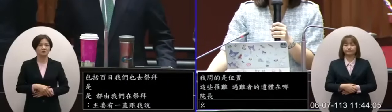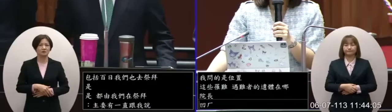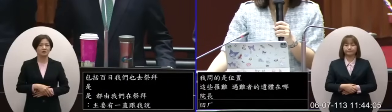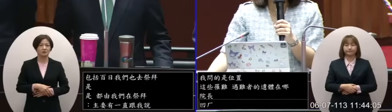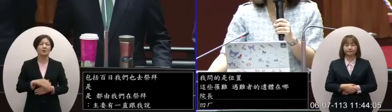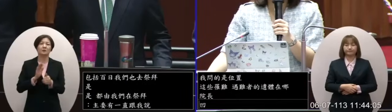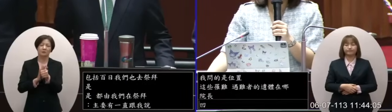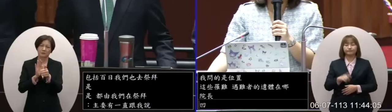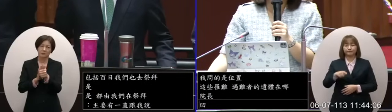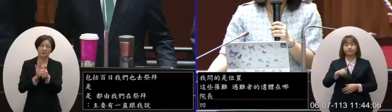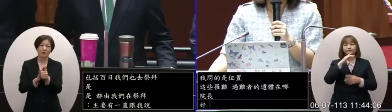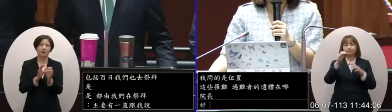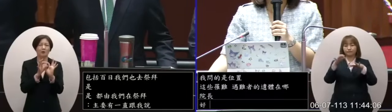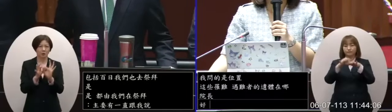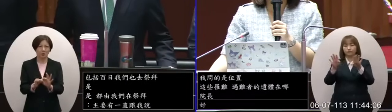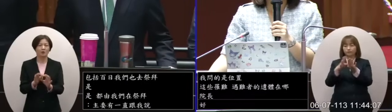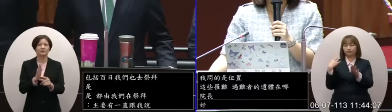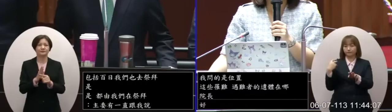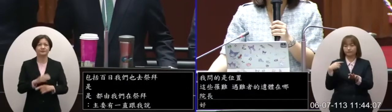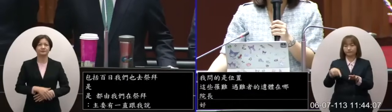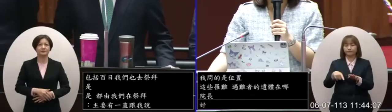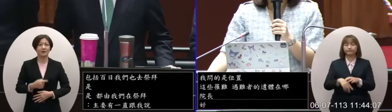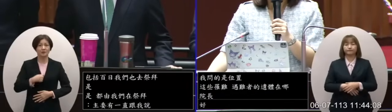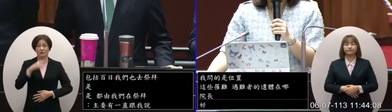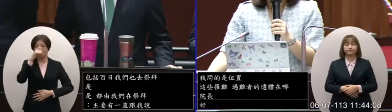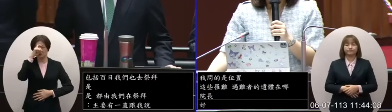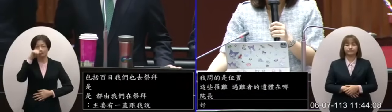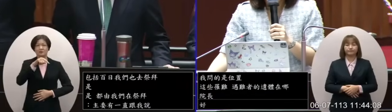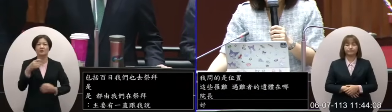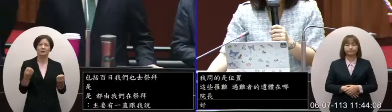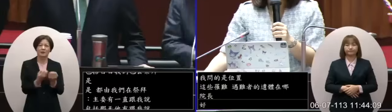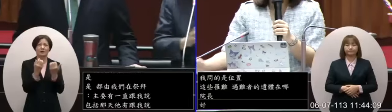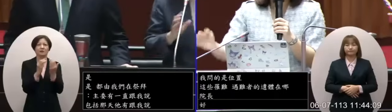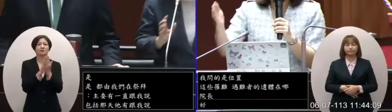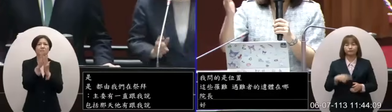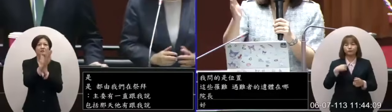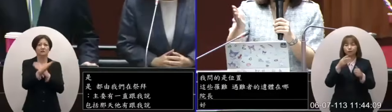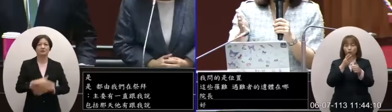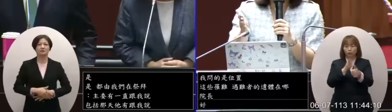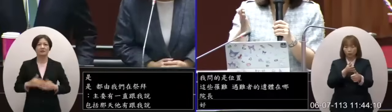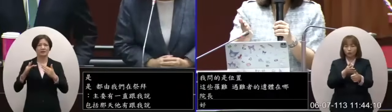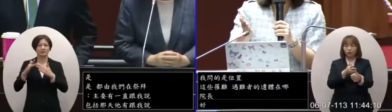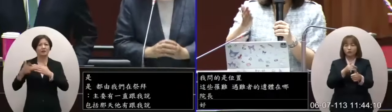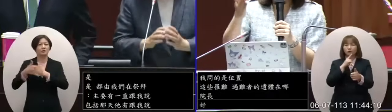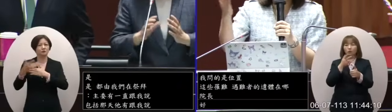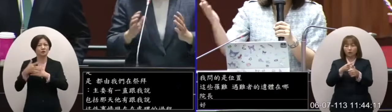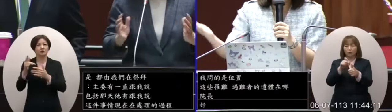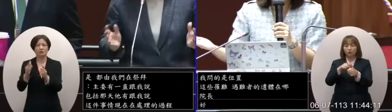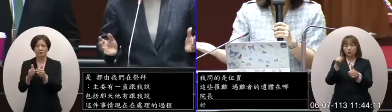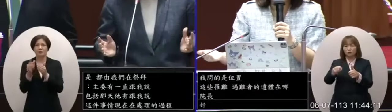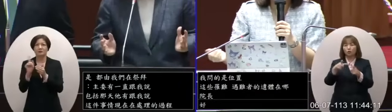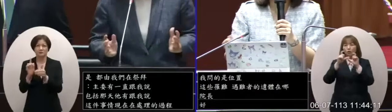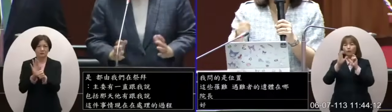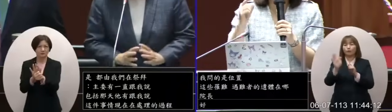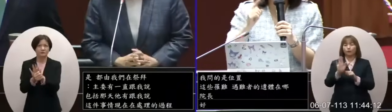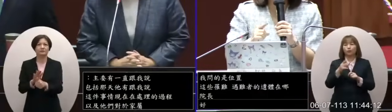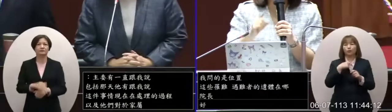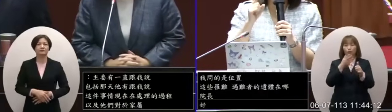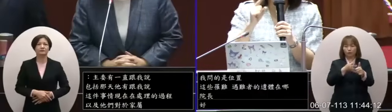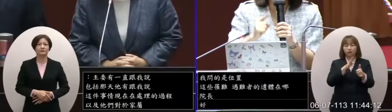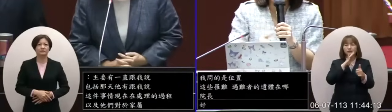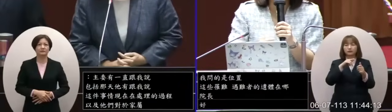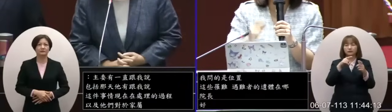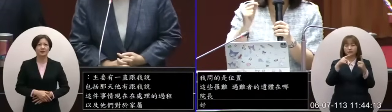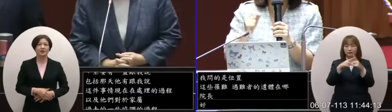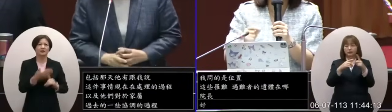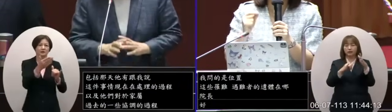的一些协调的过程。 还在金门嘛，对不对？ 我们很希望整个事件就是以 我问我没有问的问题，请您不要回答。我问的